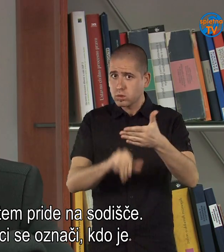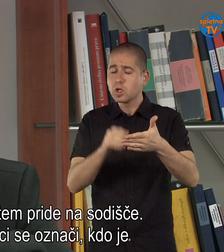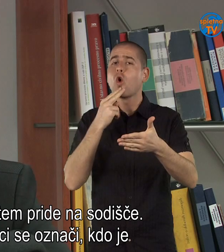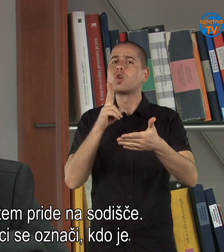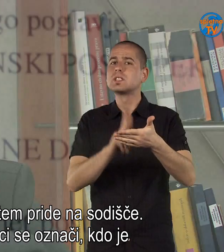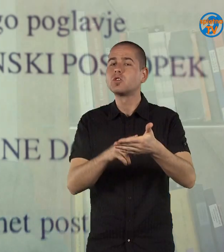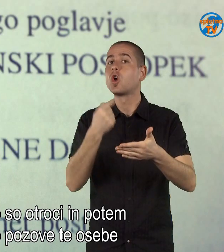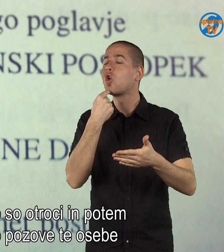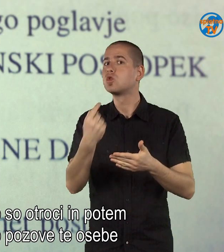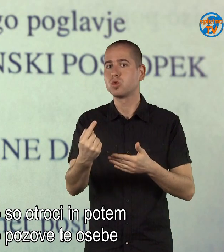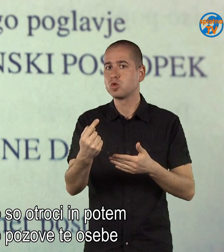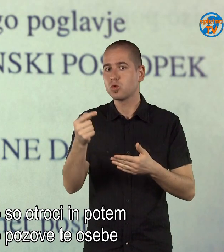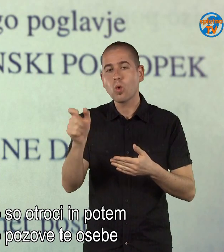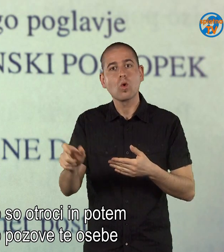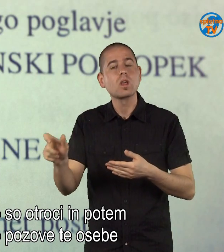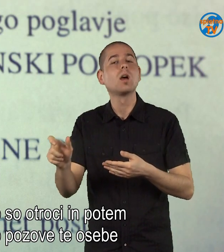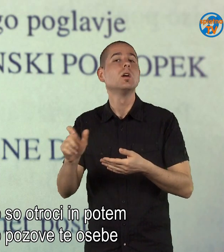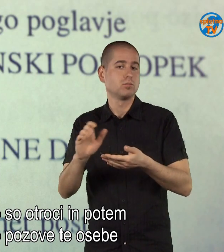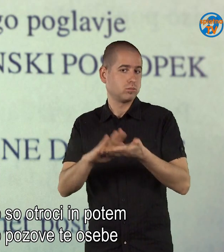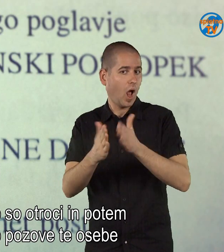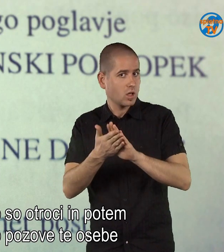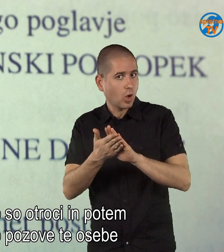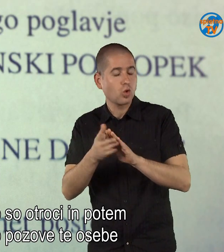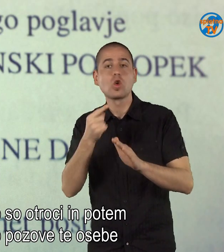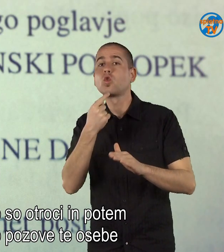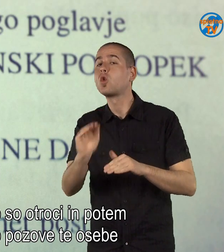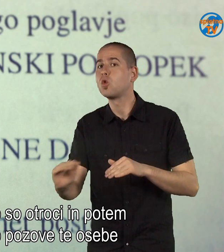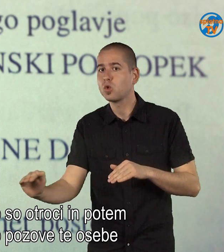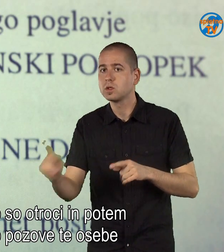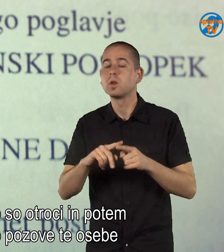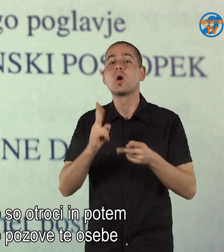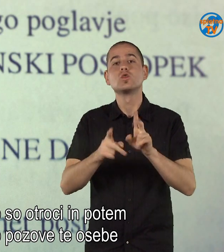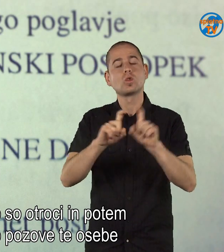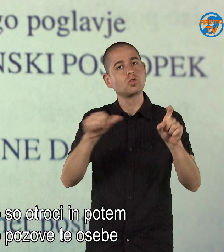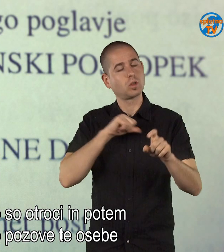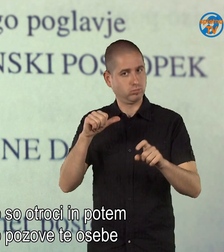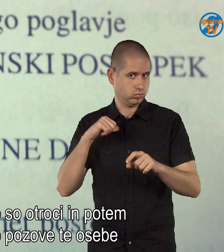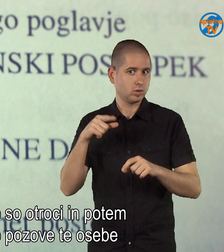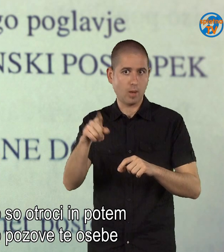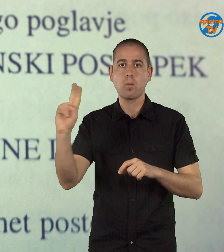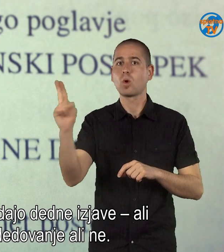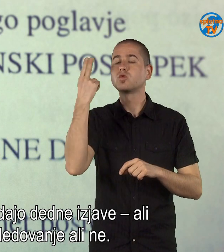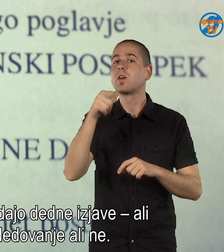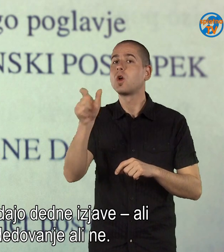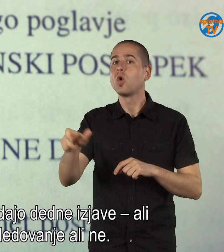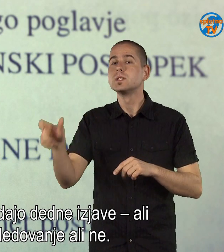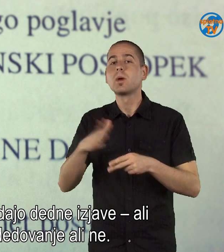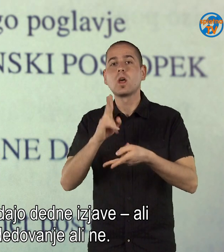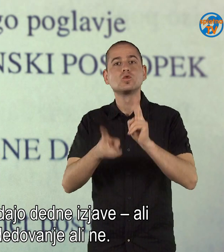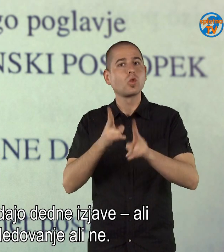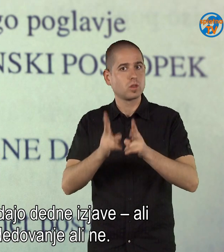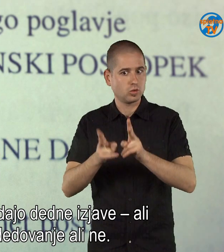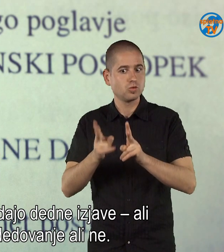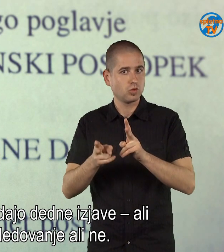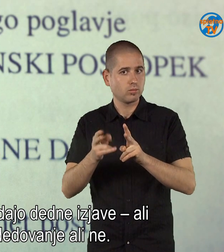se označi, kdo je zakon, kdo so otroci, in potem sodišče samo pozove te osebe na